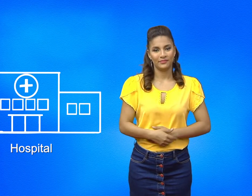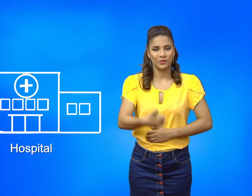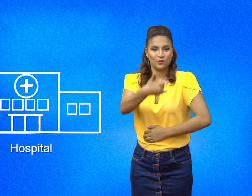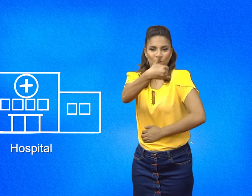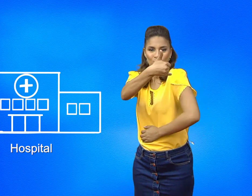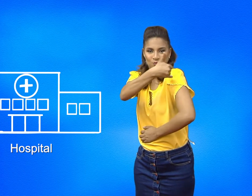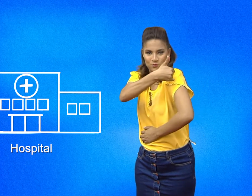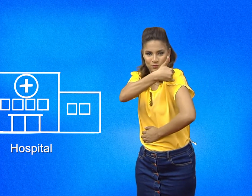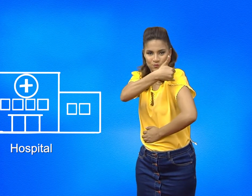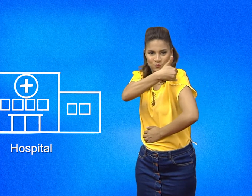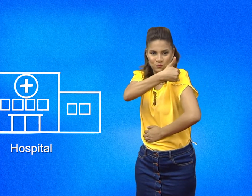hospital